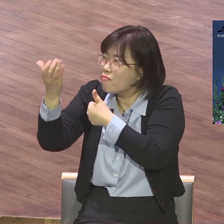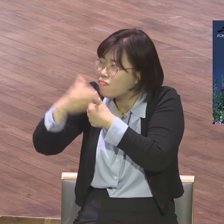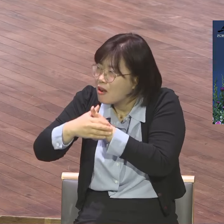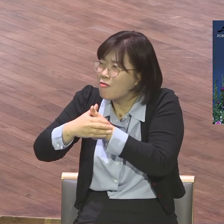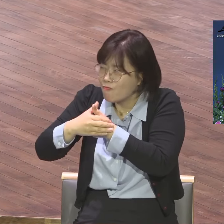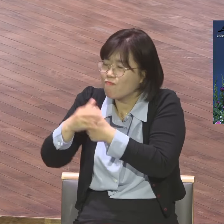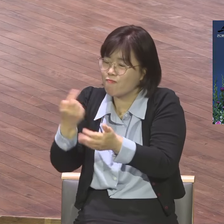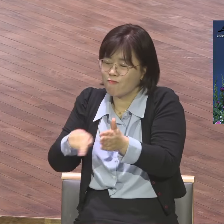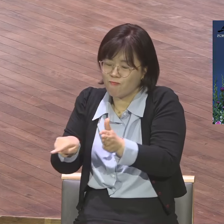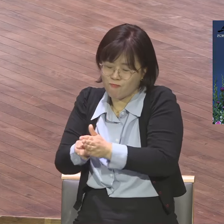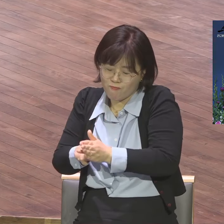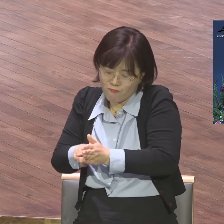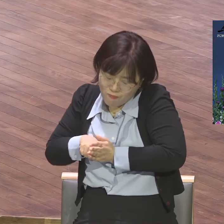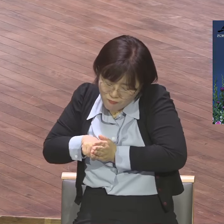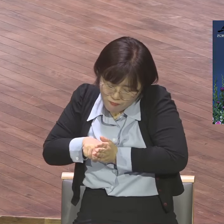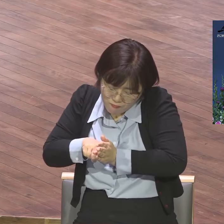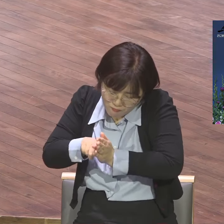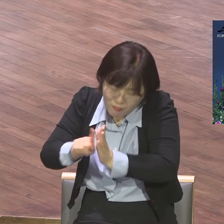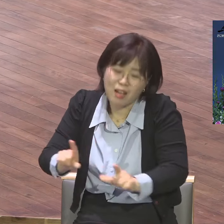본론 인생을 살아야 한다.